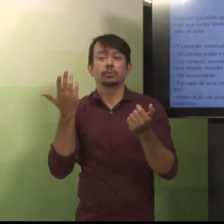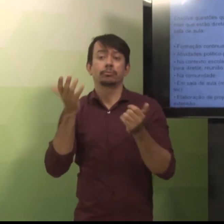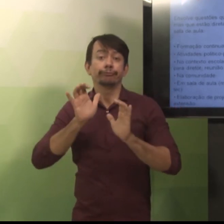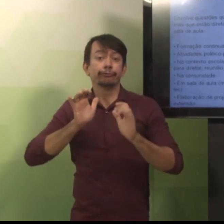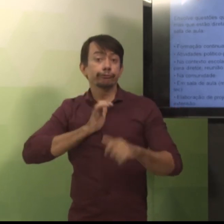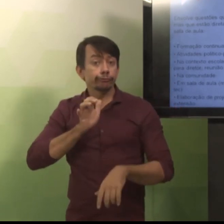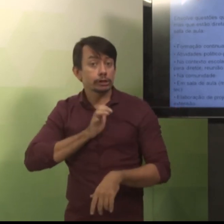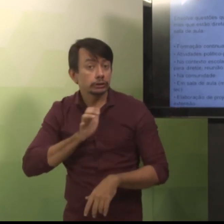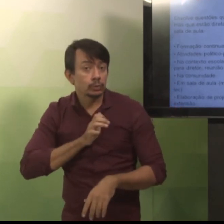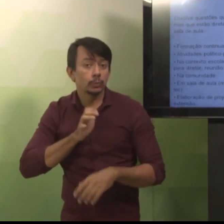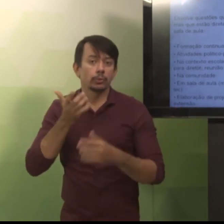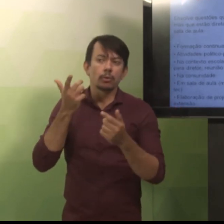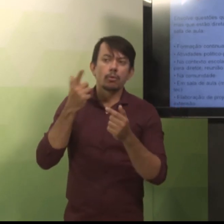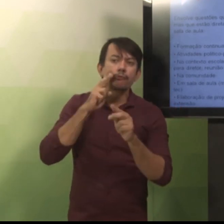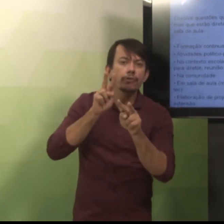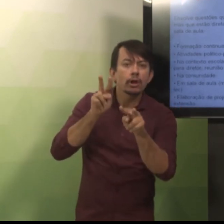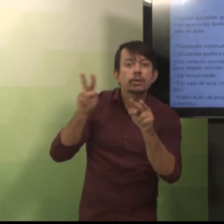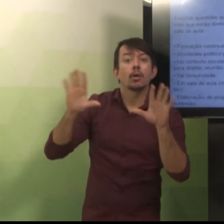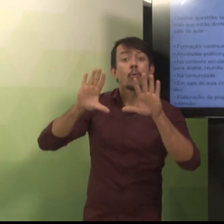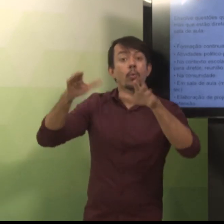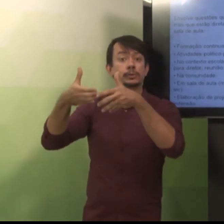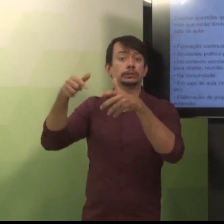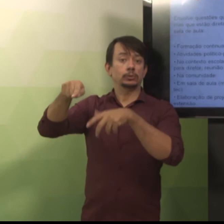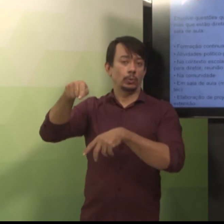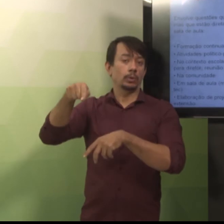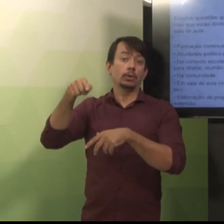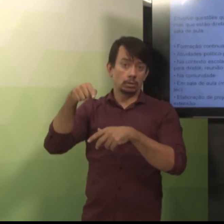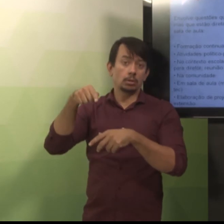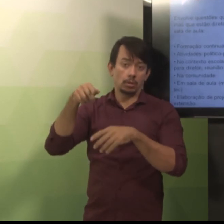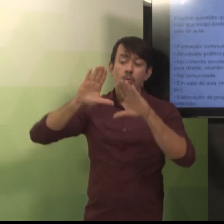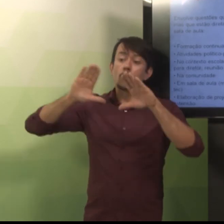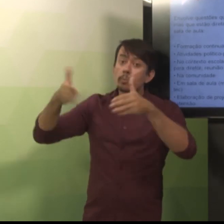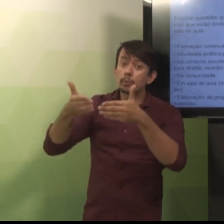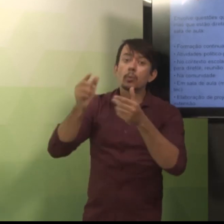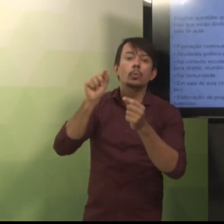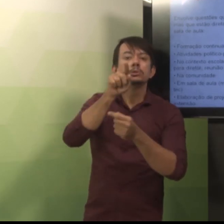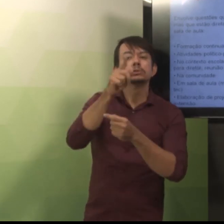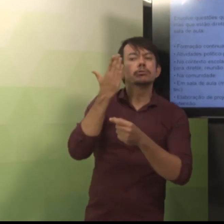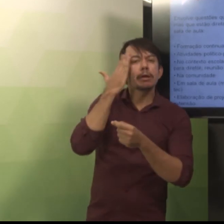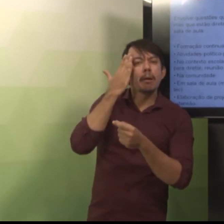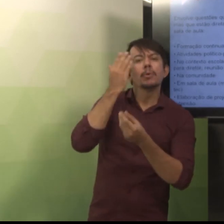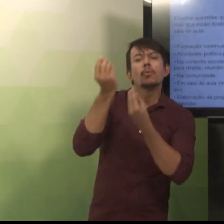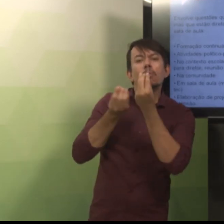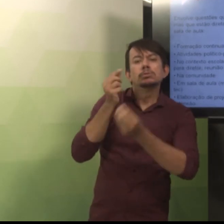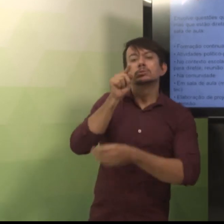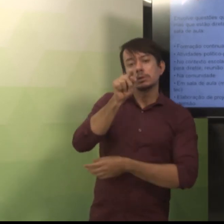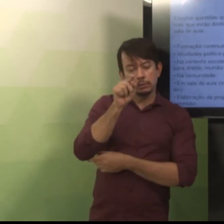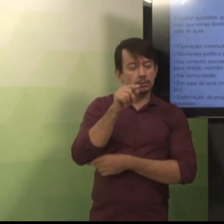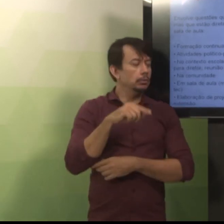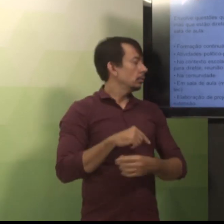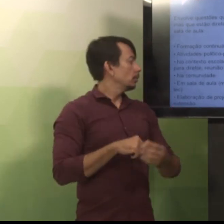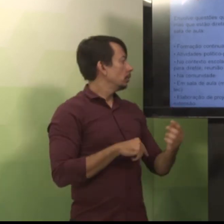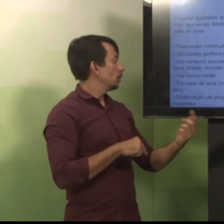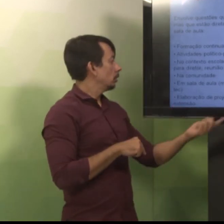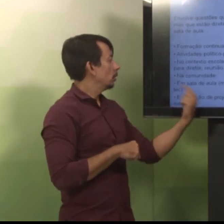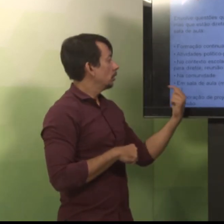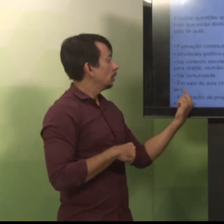Temos espaços diferentes, espaços vulneráveis, espaços com maior qualidade de vida.